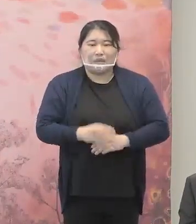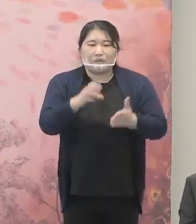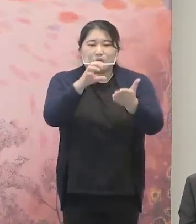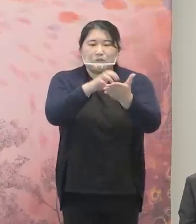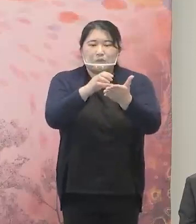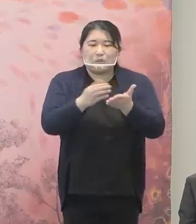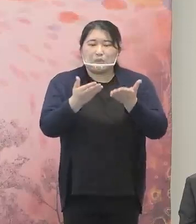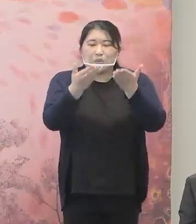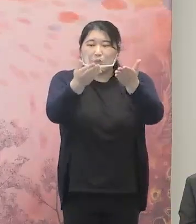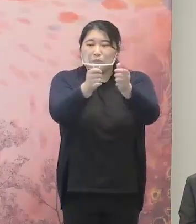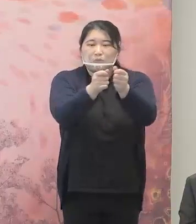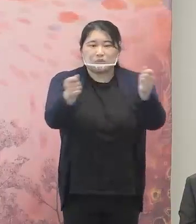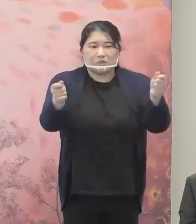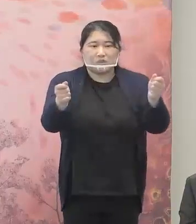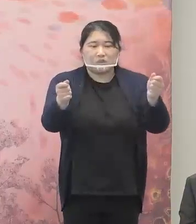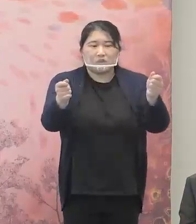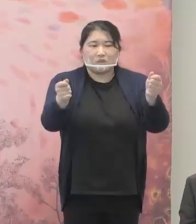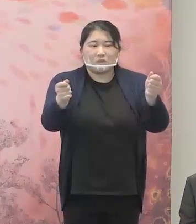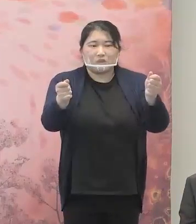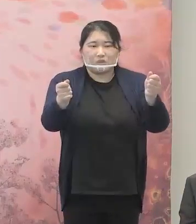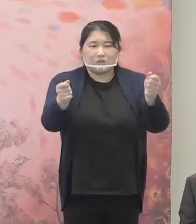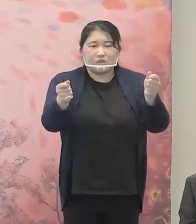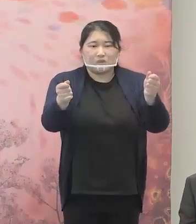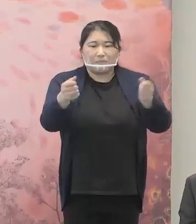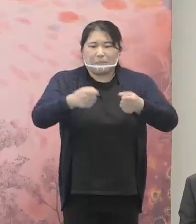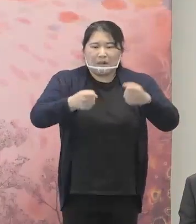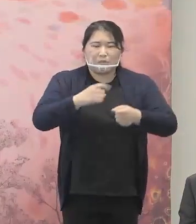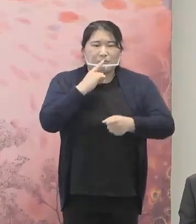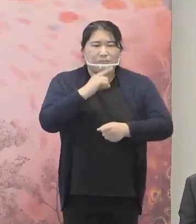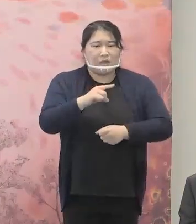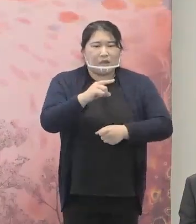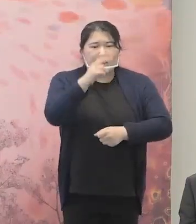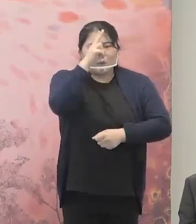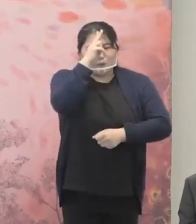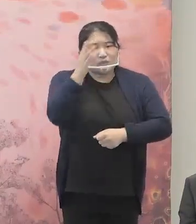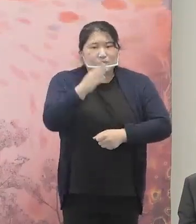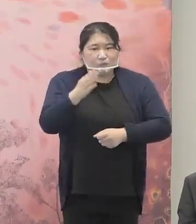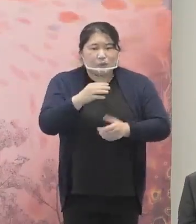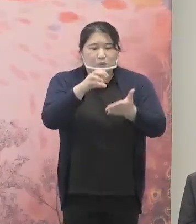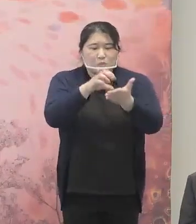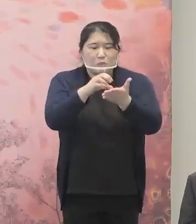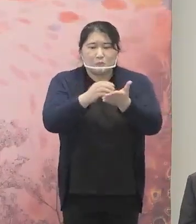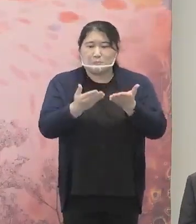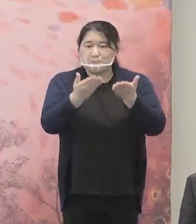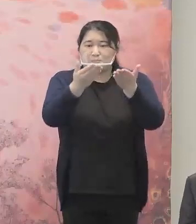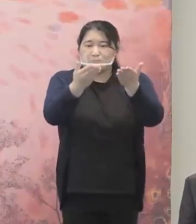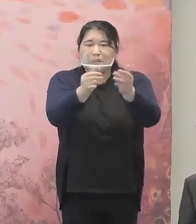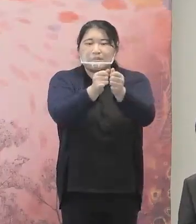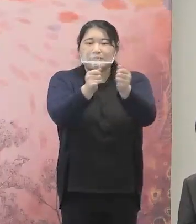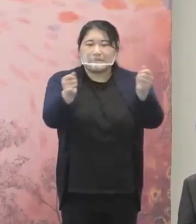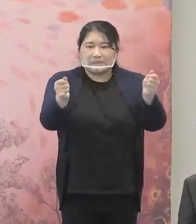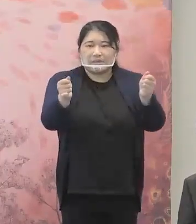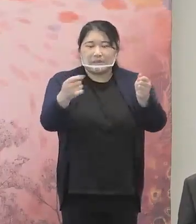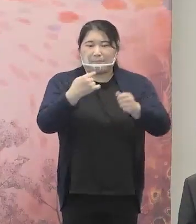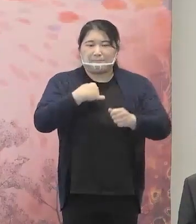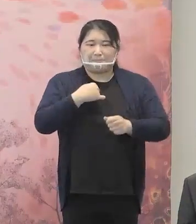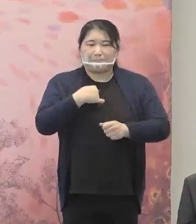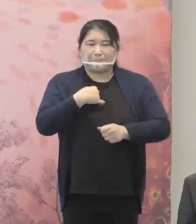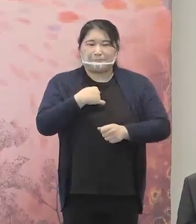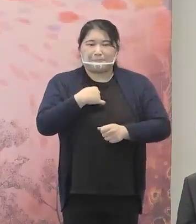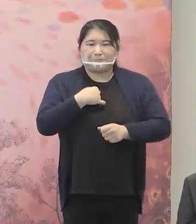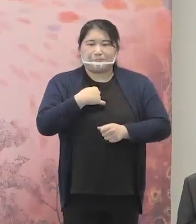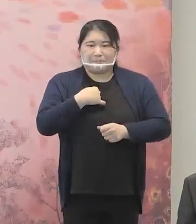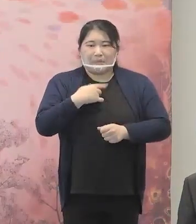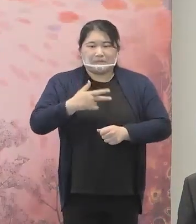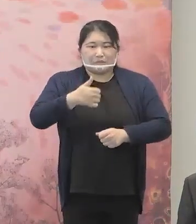まあ来るは12時ごろと聞いたように言ってます、頃の表彰式になると思いますけれども、ここまで私自身も